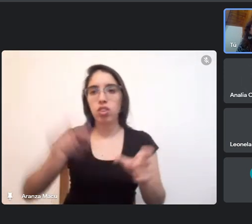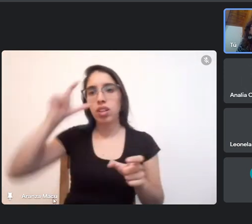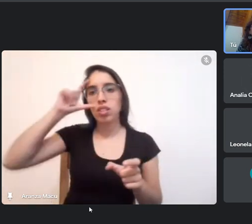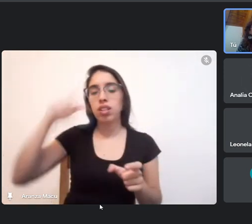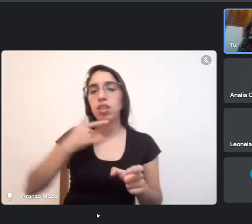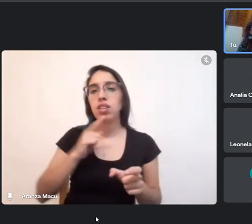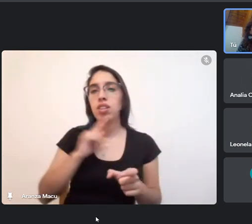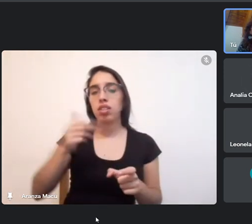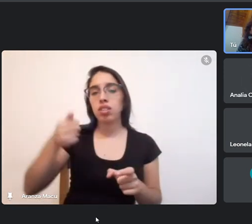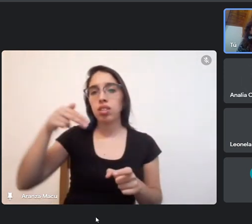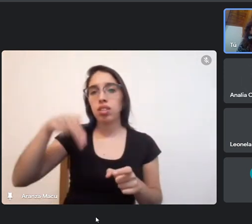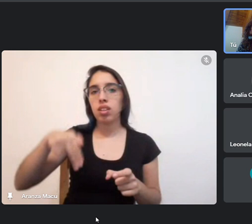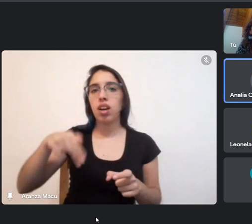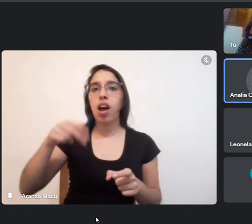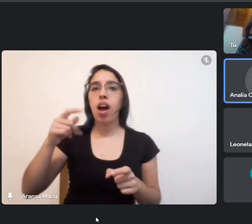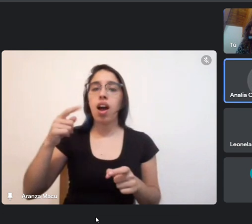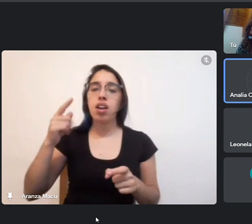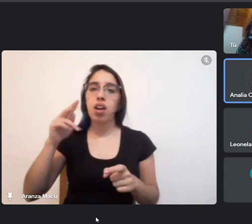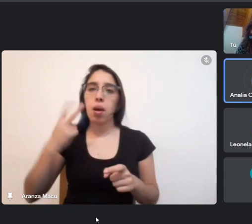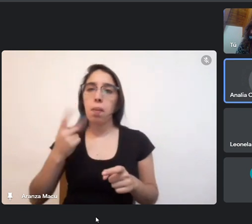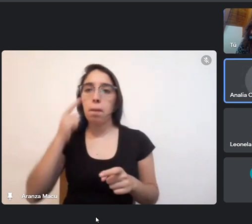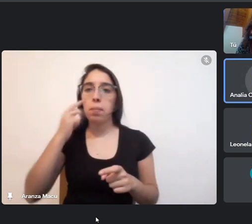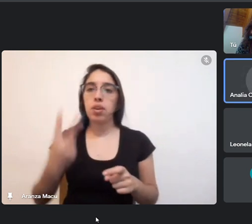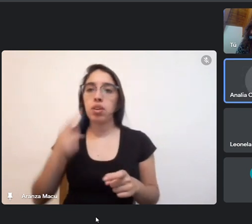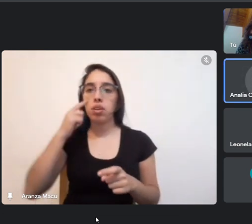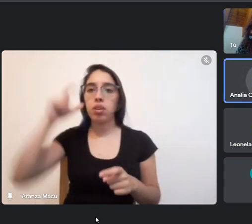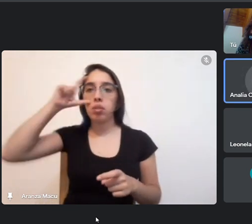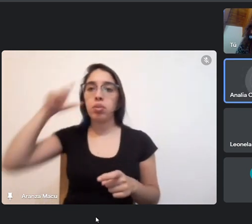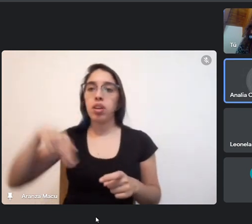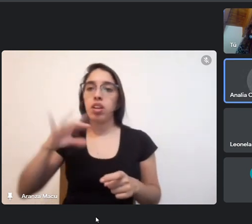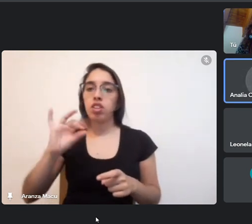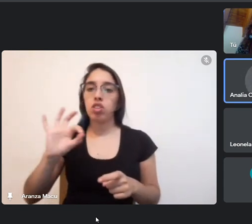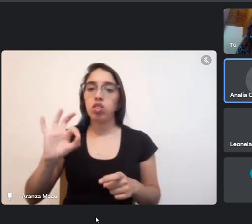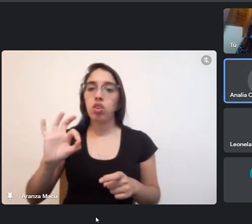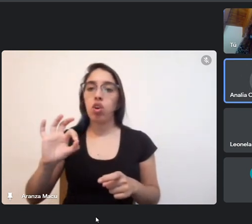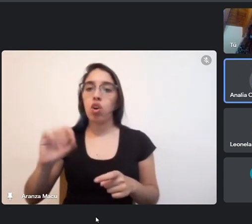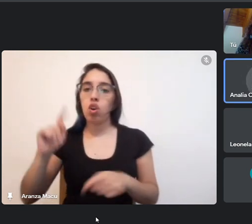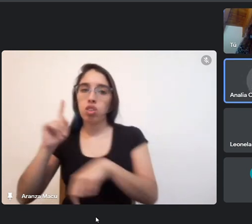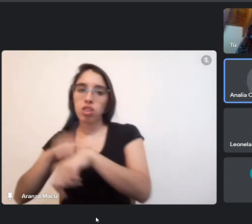tiempo, ¿sí? Y en el caso, por ejemplo, en lugar,